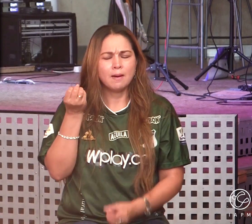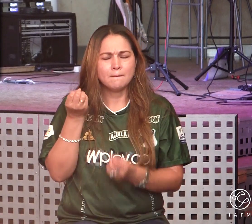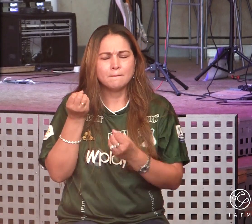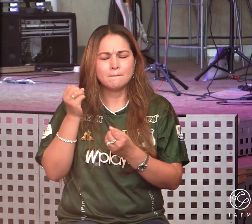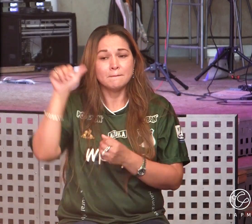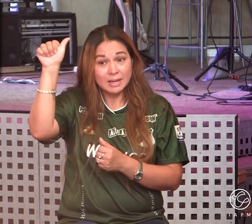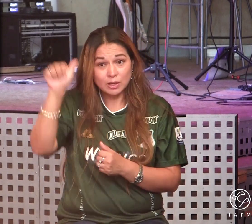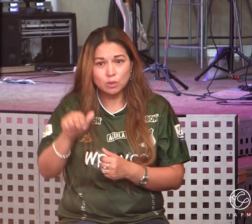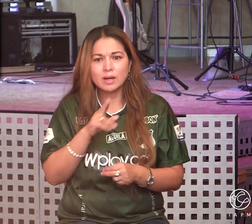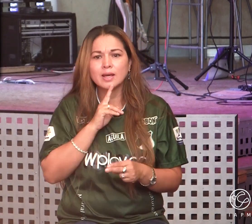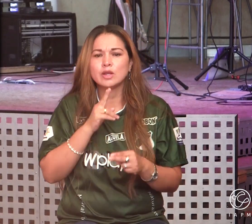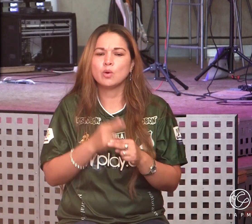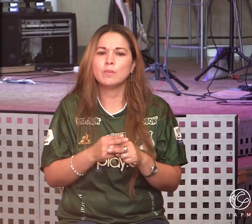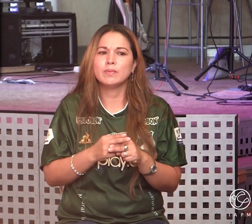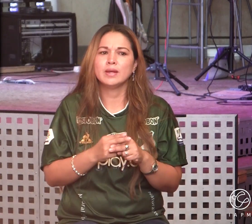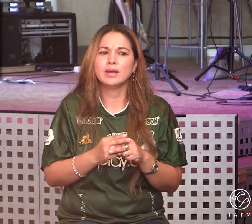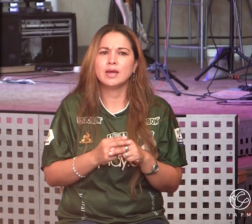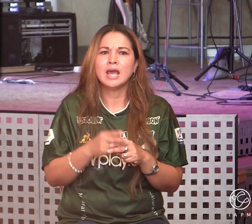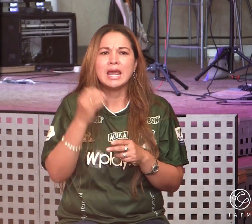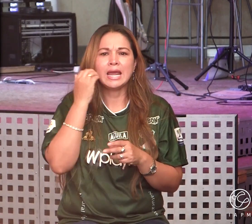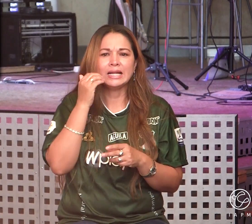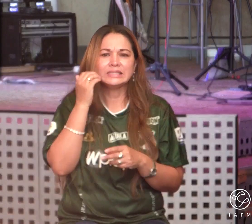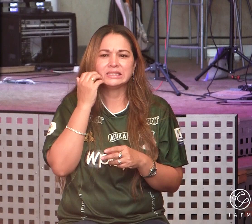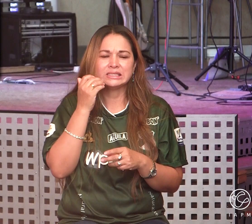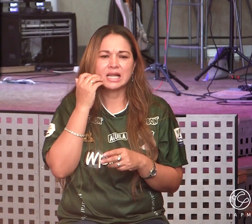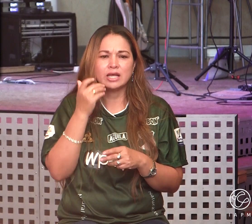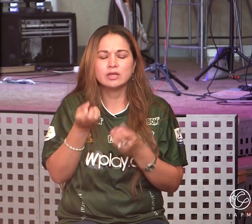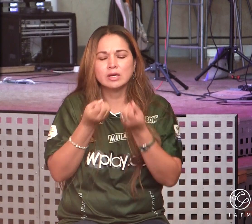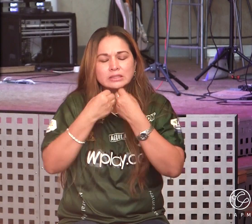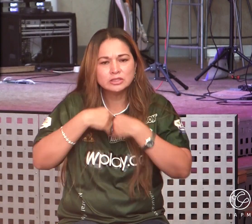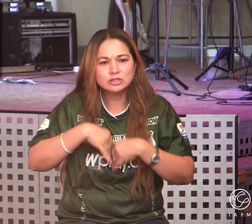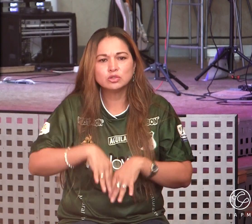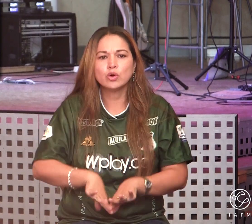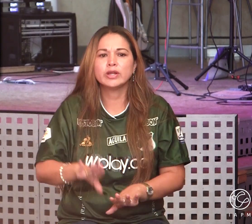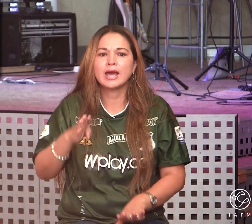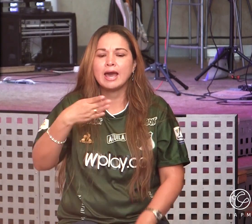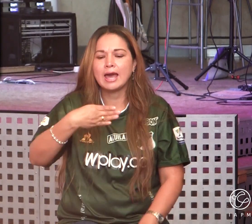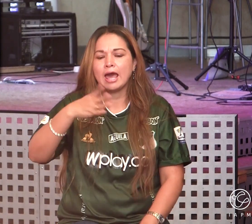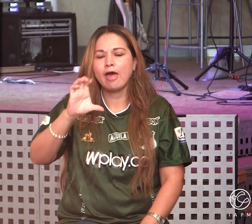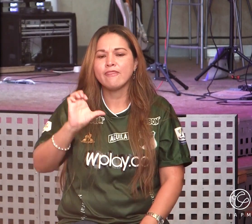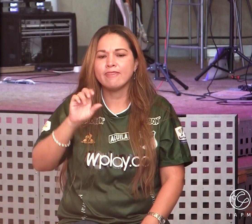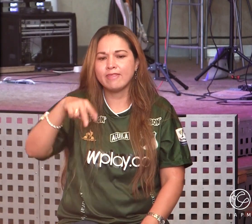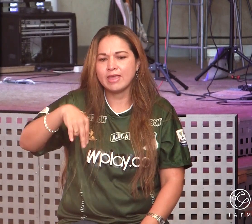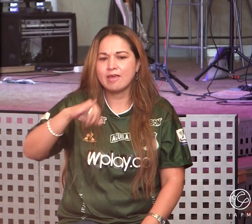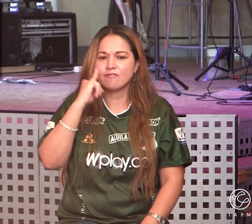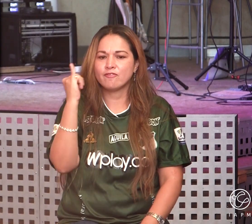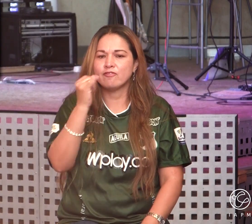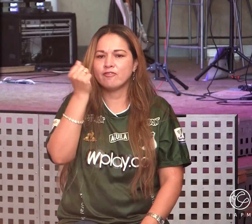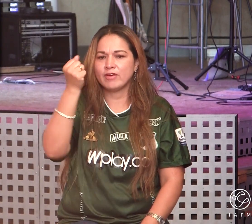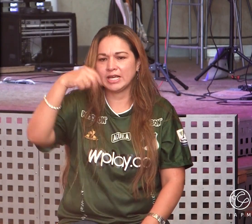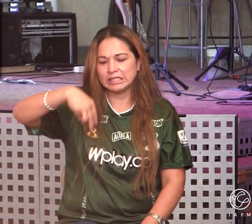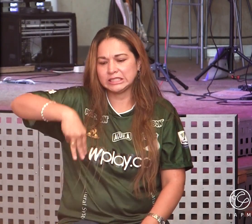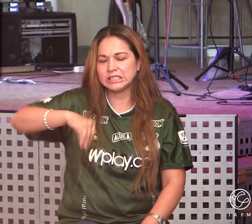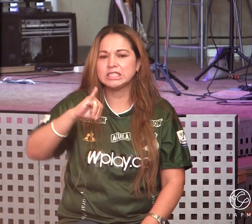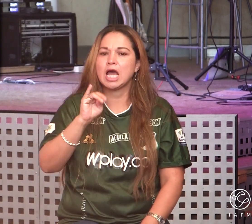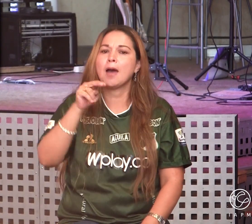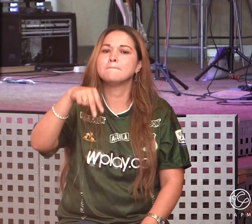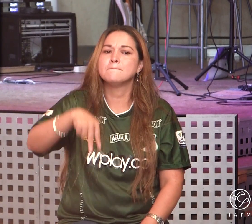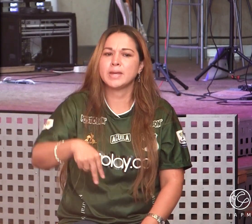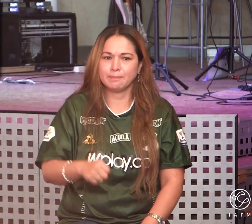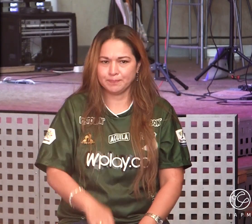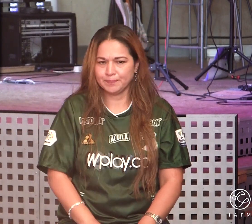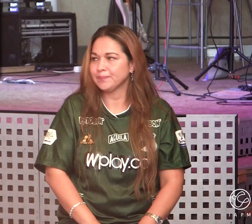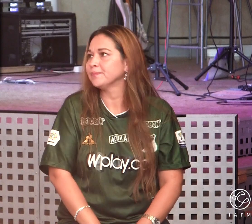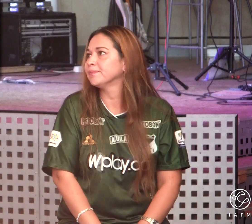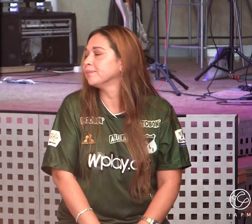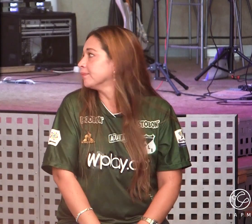fue esta. Mi premisa fue: envejecer es ascender. Esa fue mi premisa. Y diciéndole a